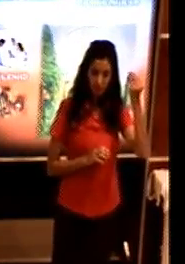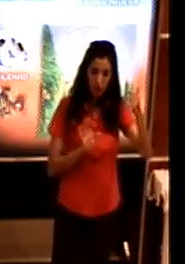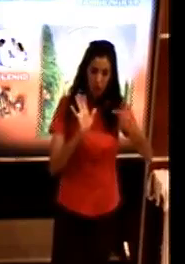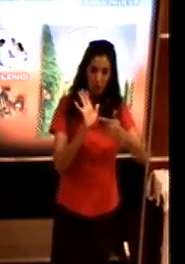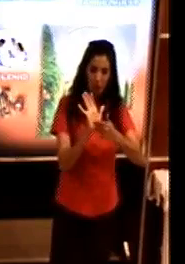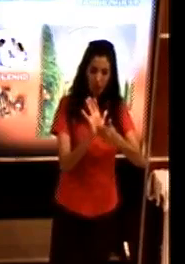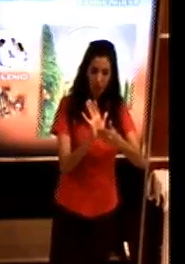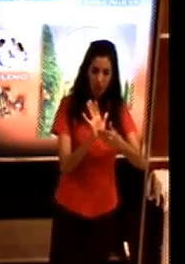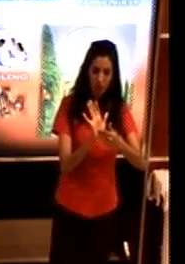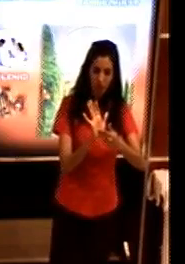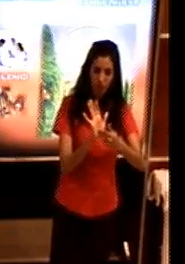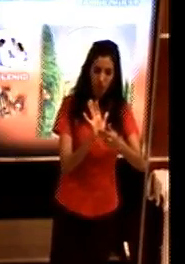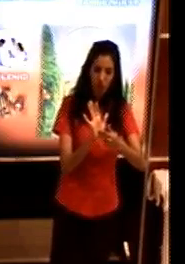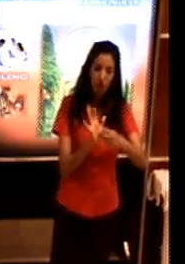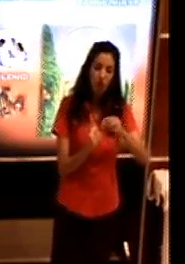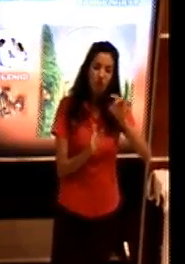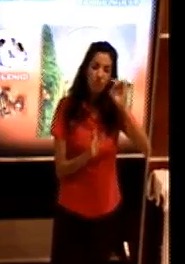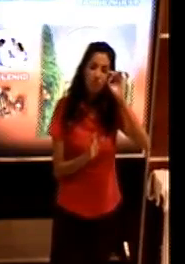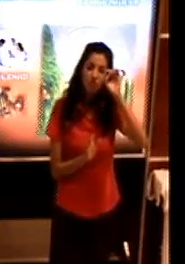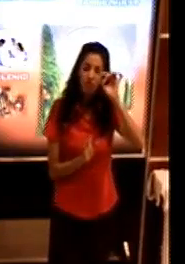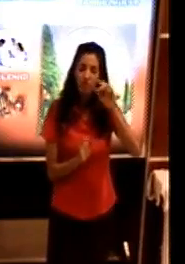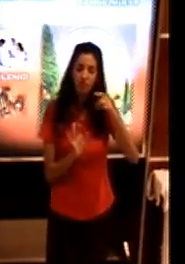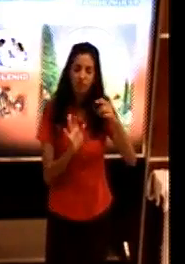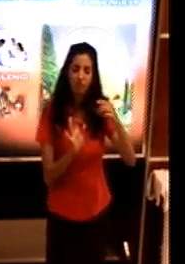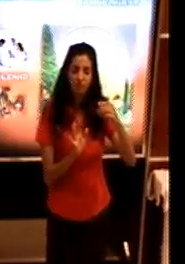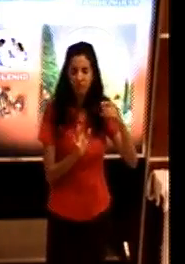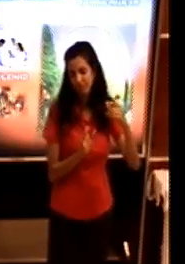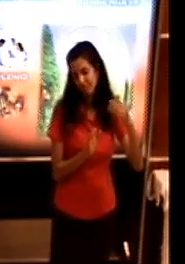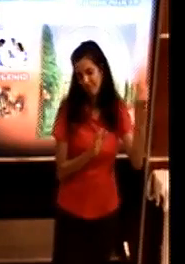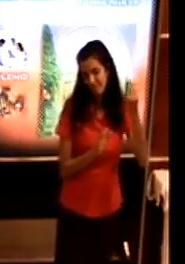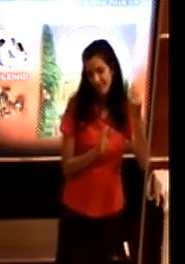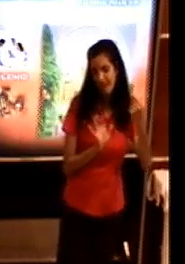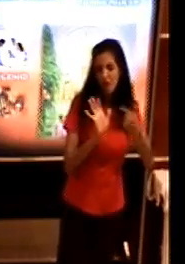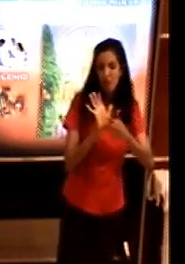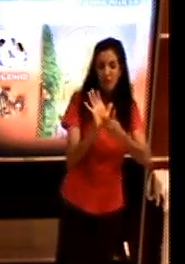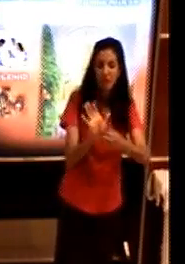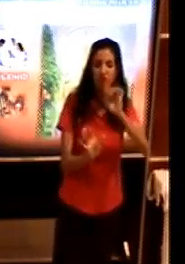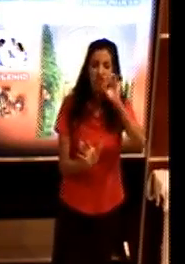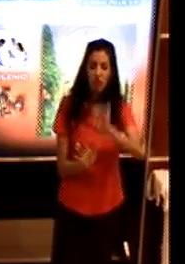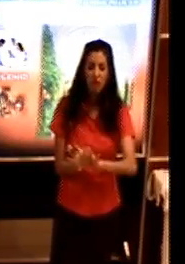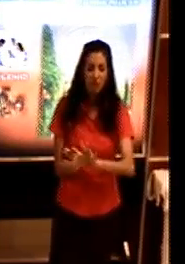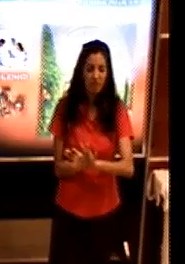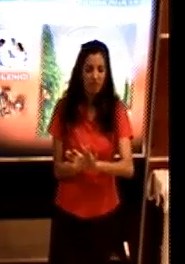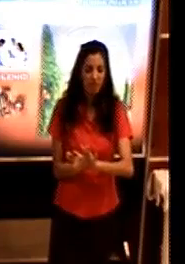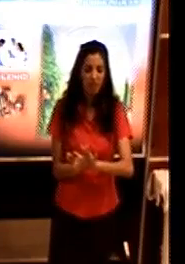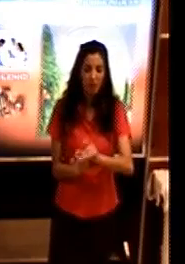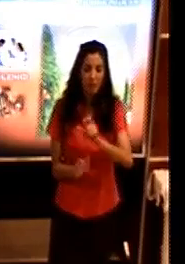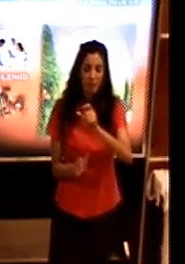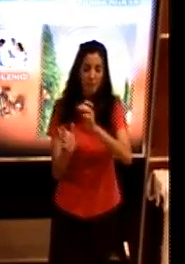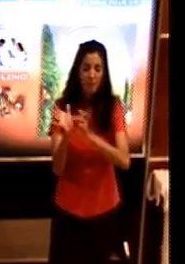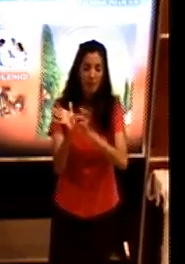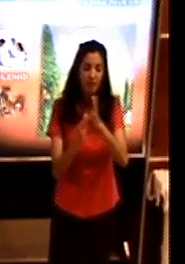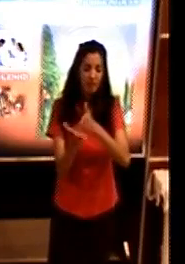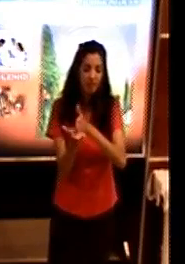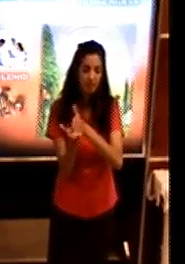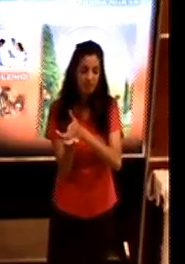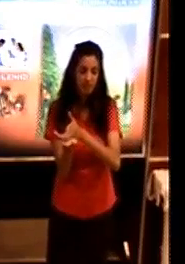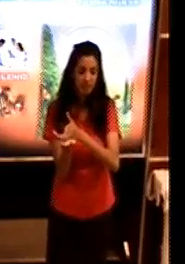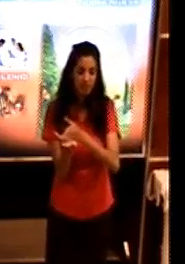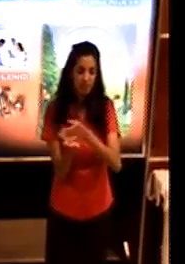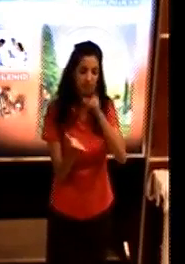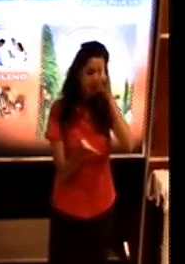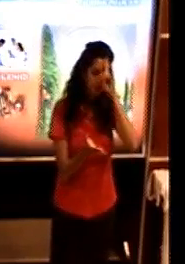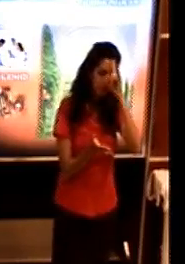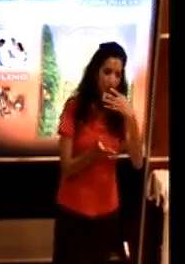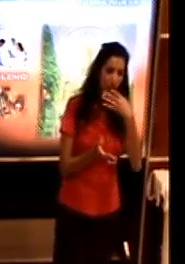de Israel, ¿falso o verdadero? Ahí tienen un falso y verdadero, ¿verdad? Bueno, ustedes ya saben.